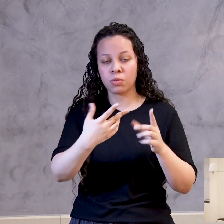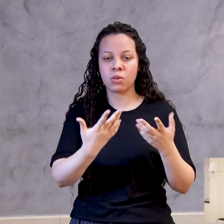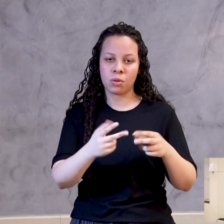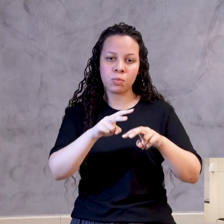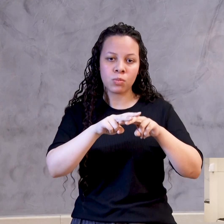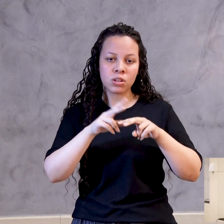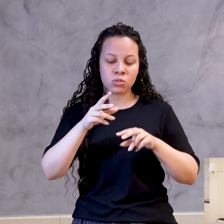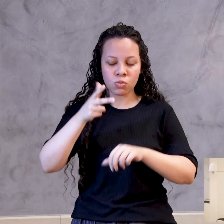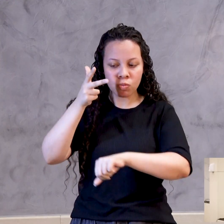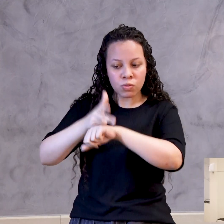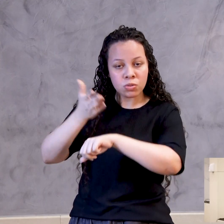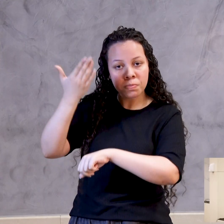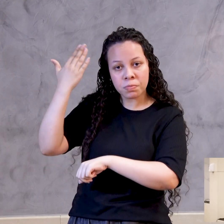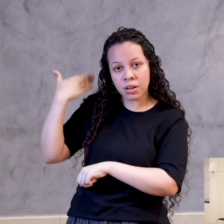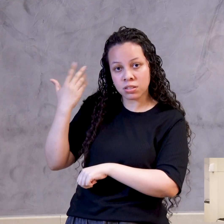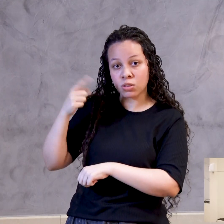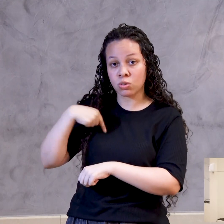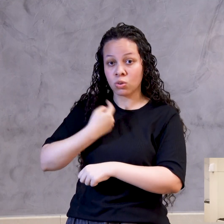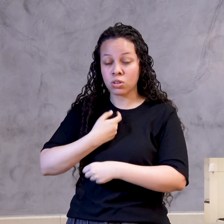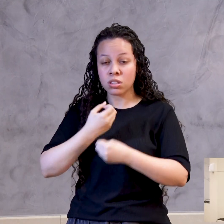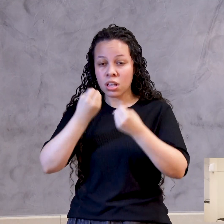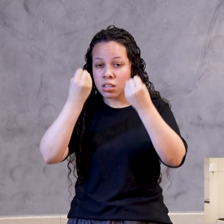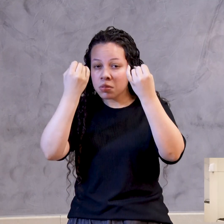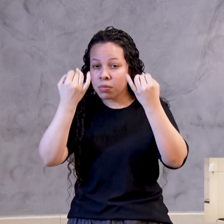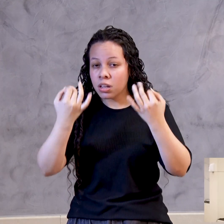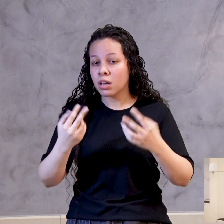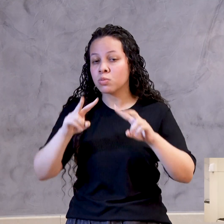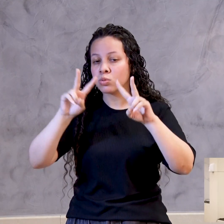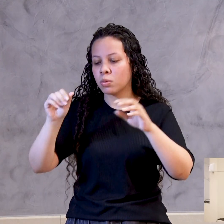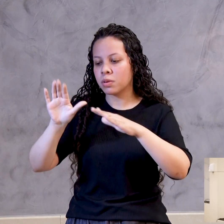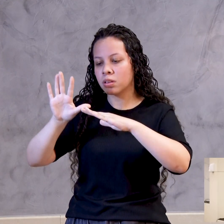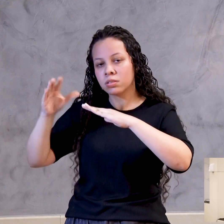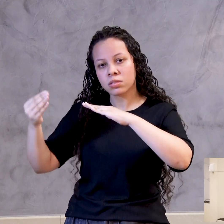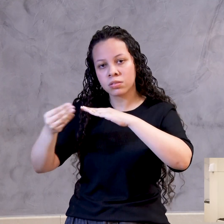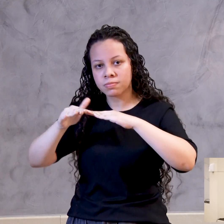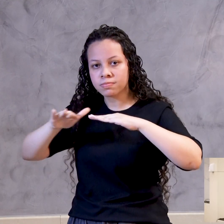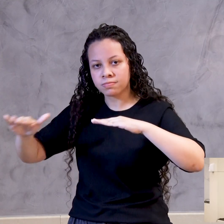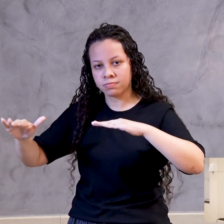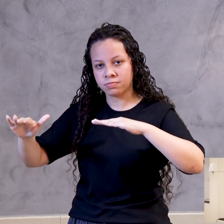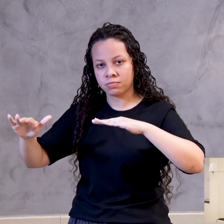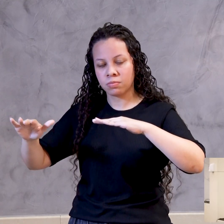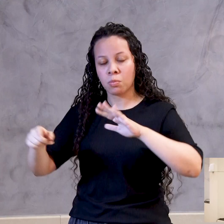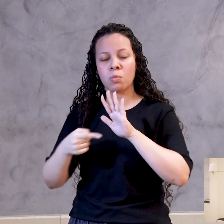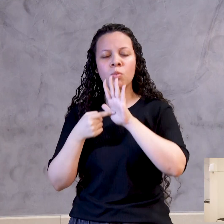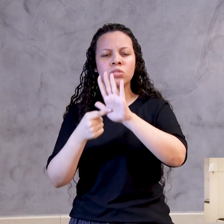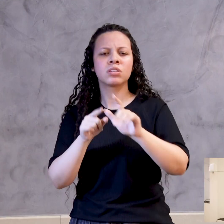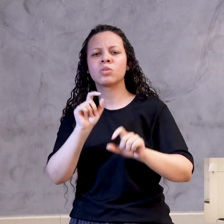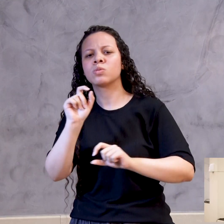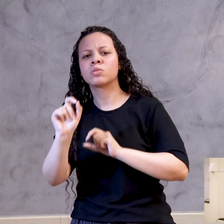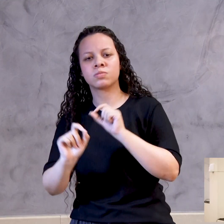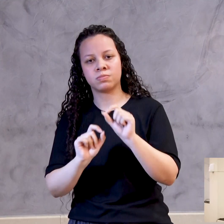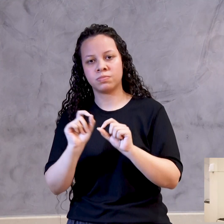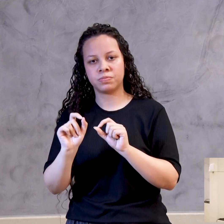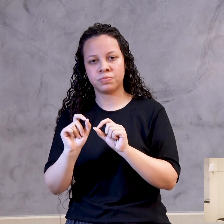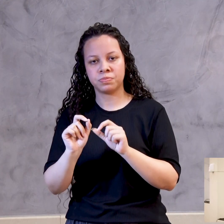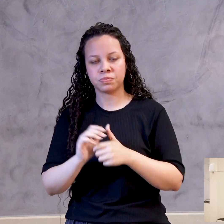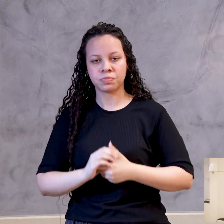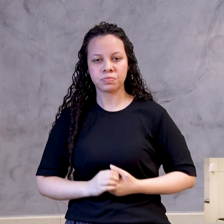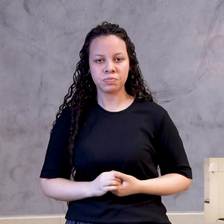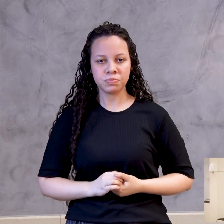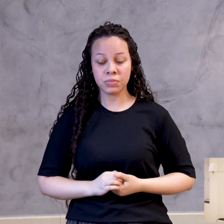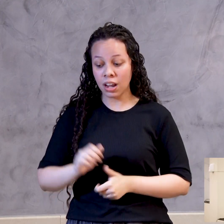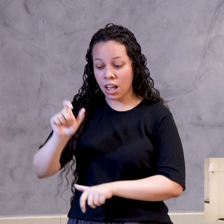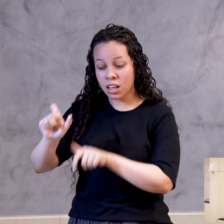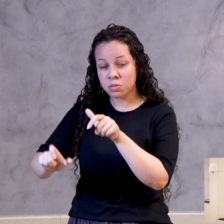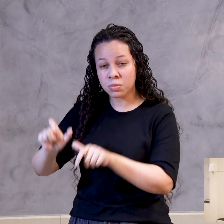passada esse nome Laodiceia, mostrando que as pessoas estão